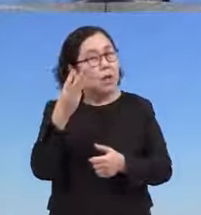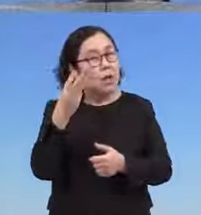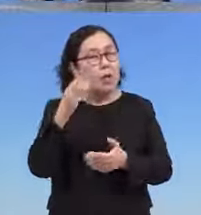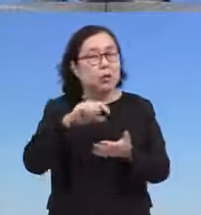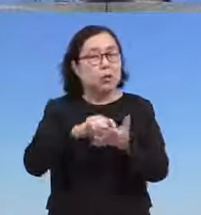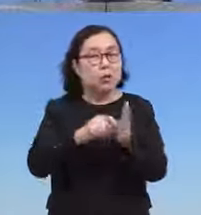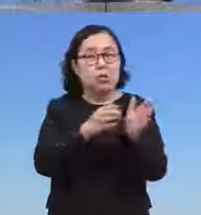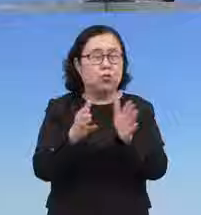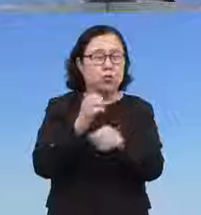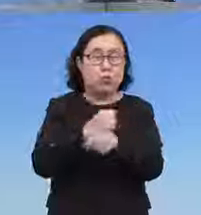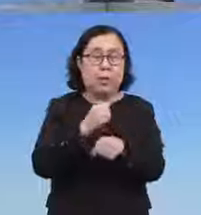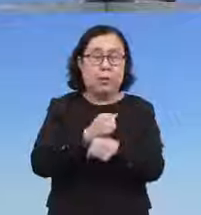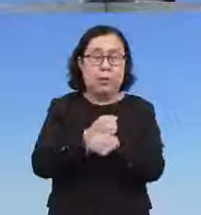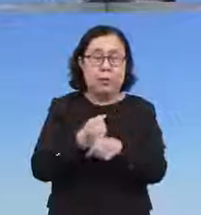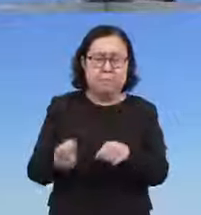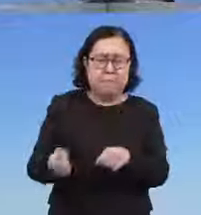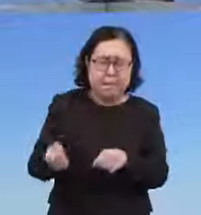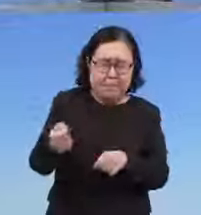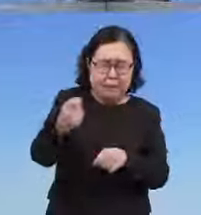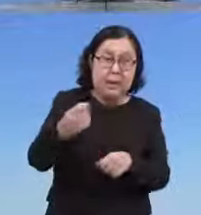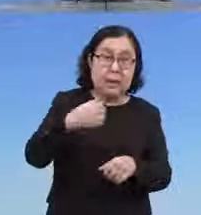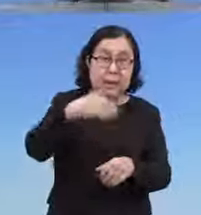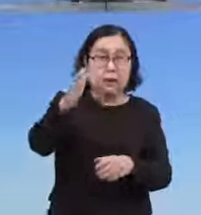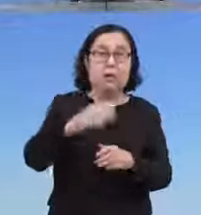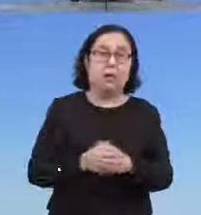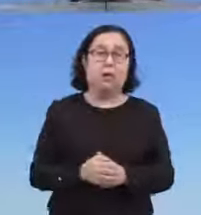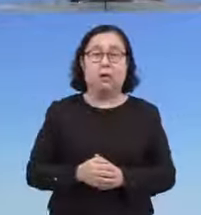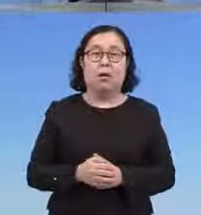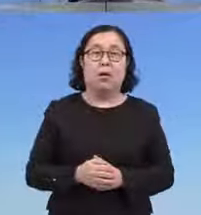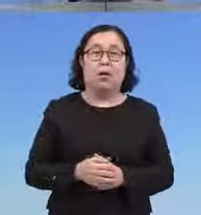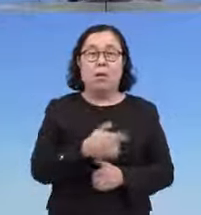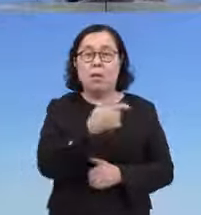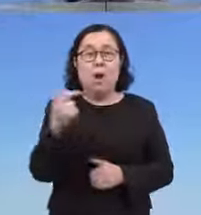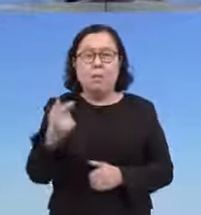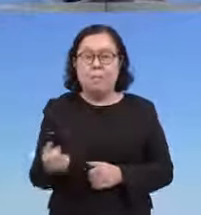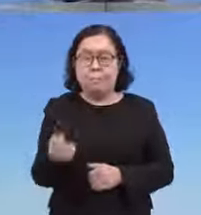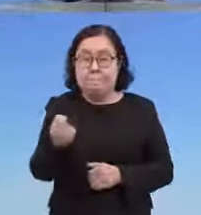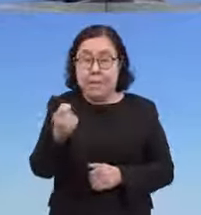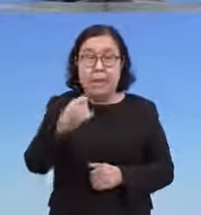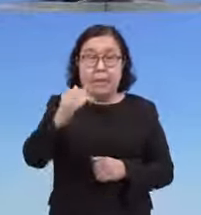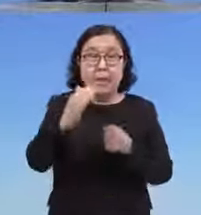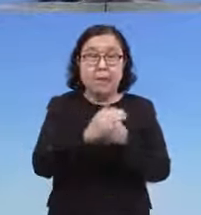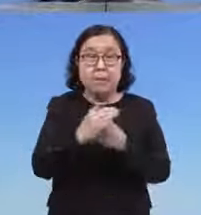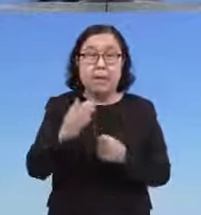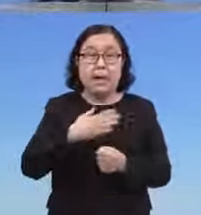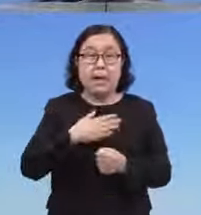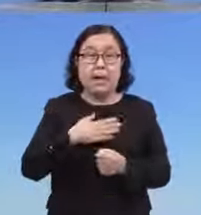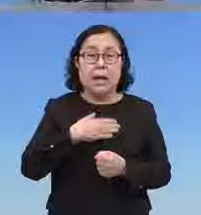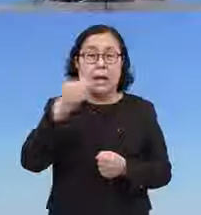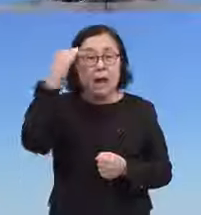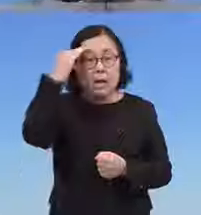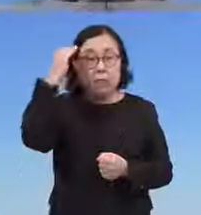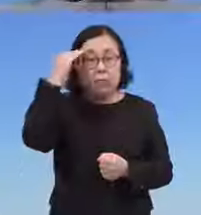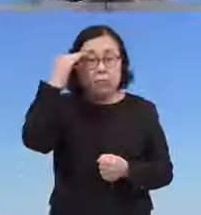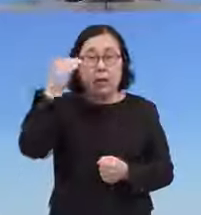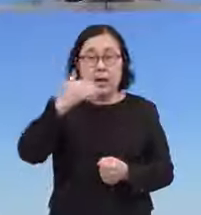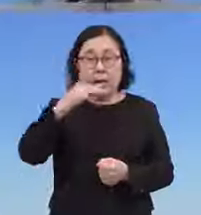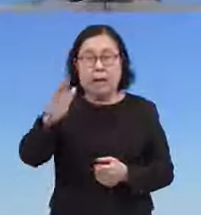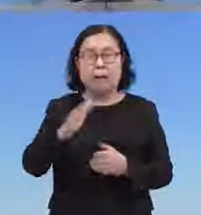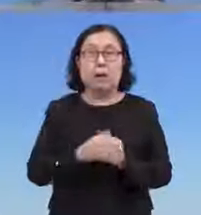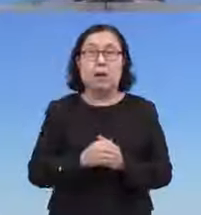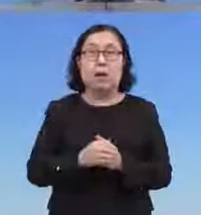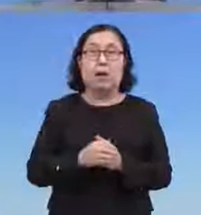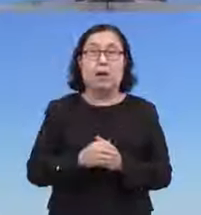달 안에 한국으로 그냥 정신없이 간 겁니다. 이게 다 정리하고. 얼마나 정신없이 갔으면은